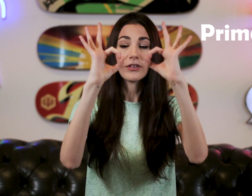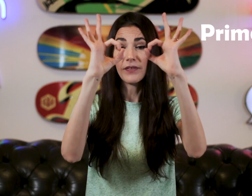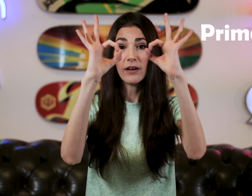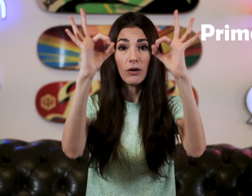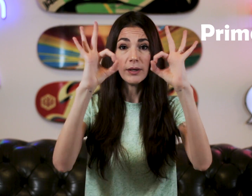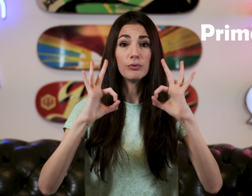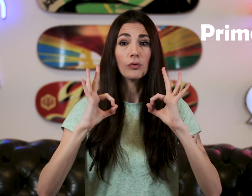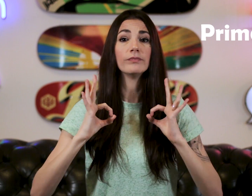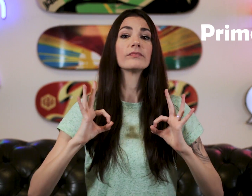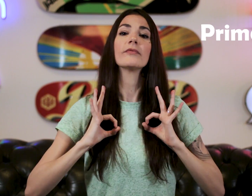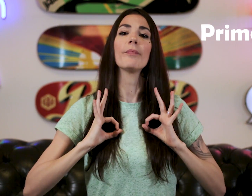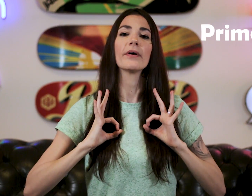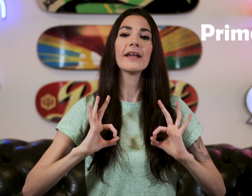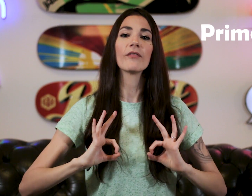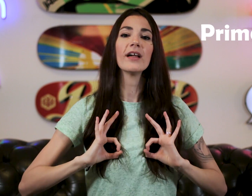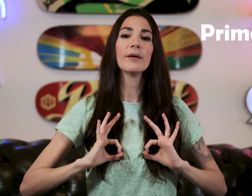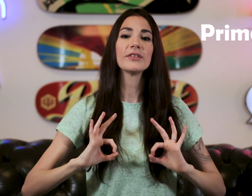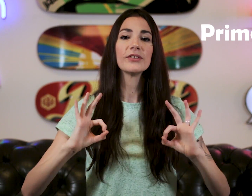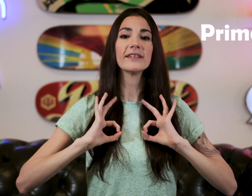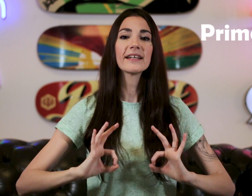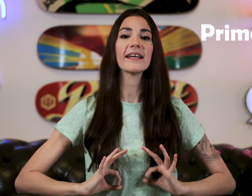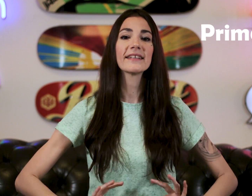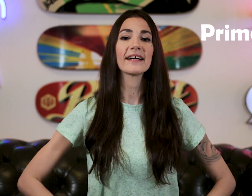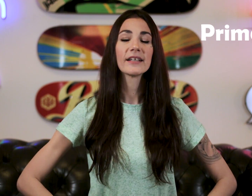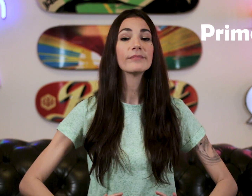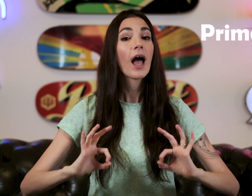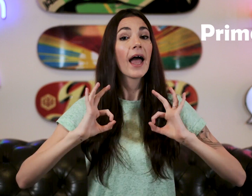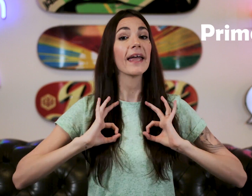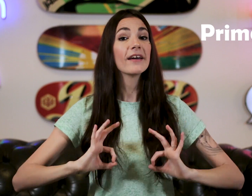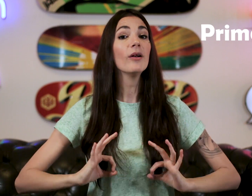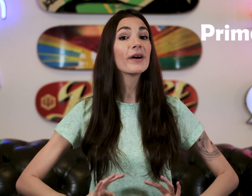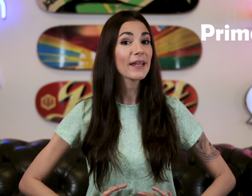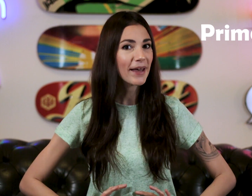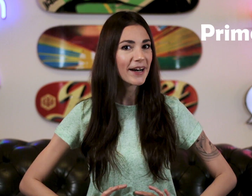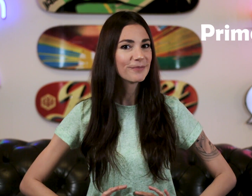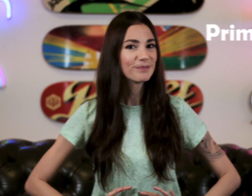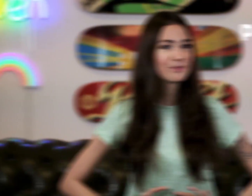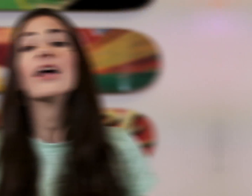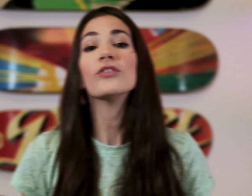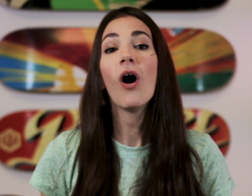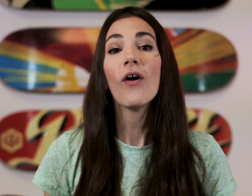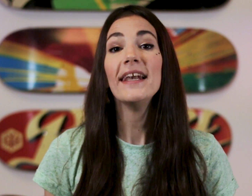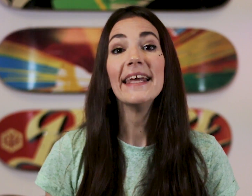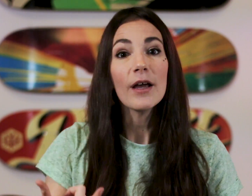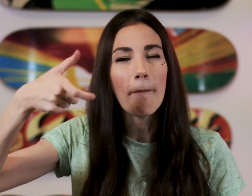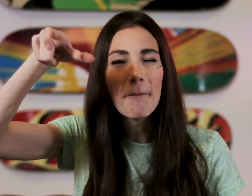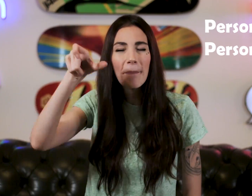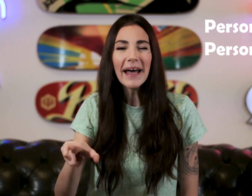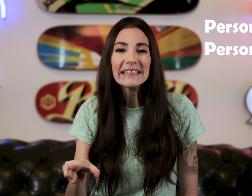Ça fait les boutons. Hop, et on vient les positionner. Tac, tac, tac. École primaire. Dans les